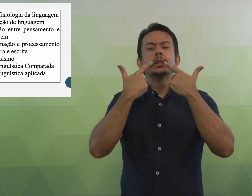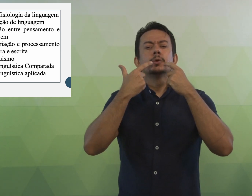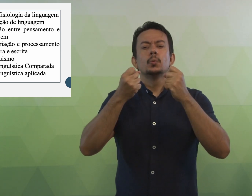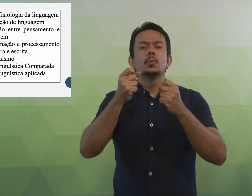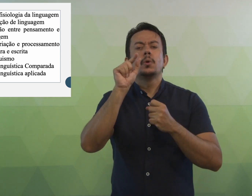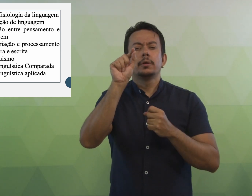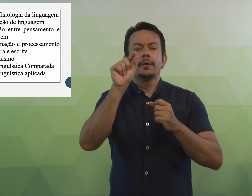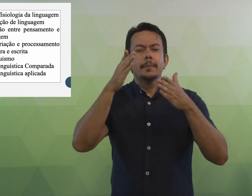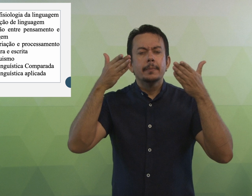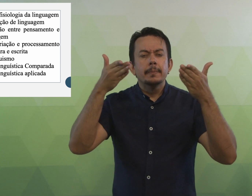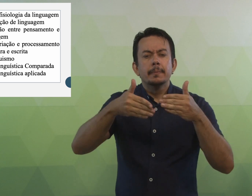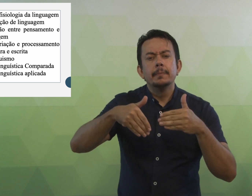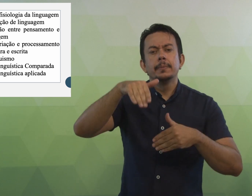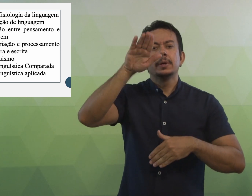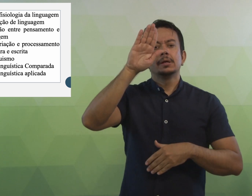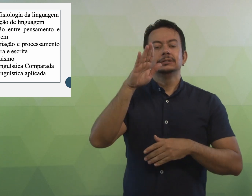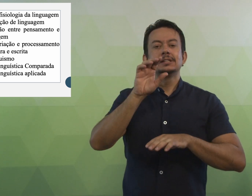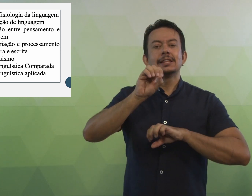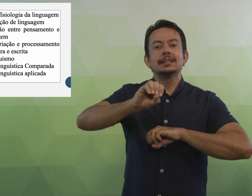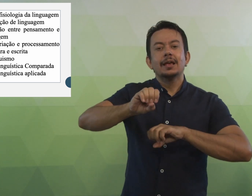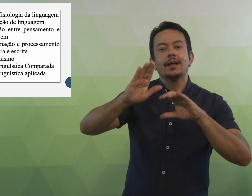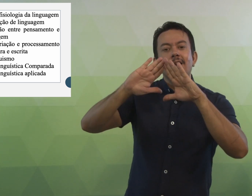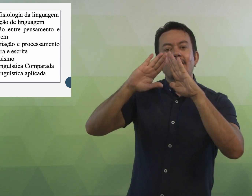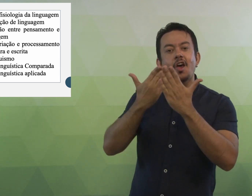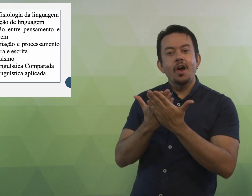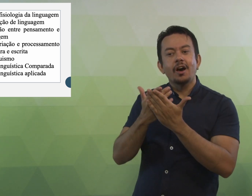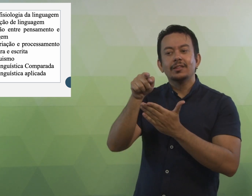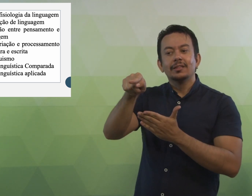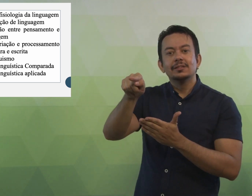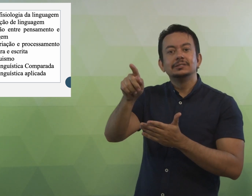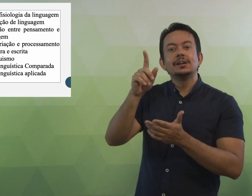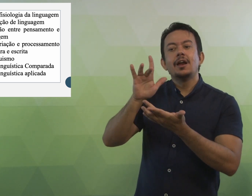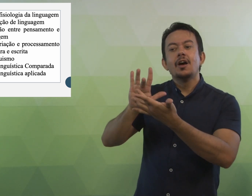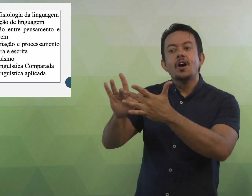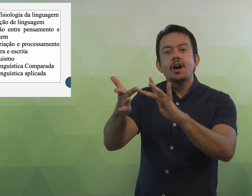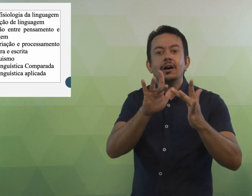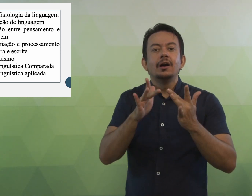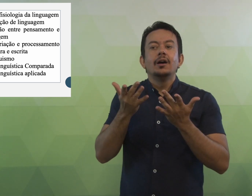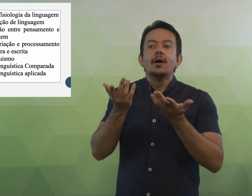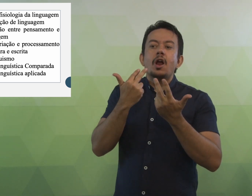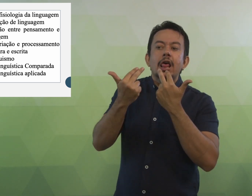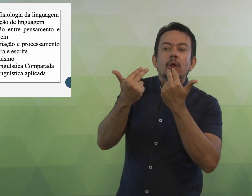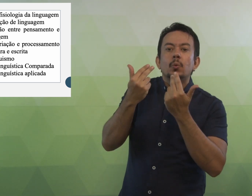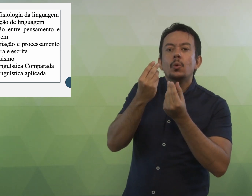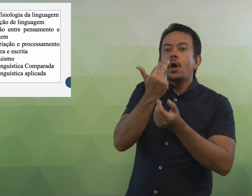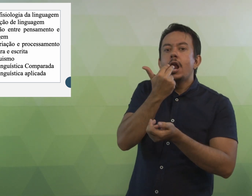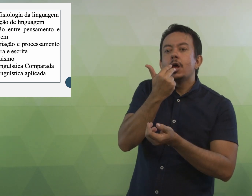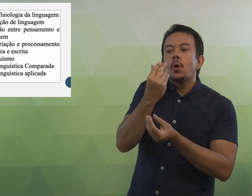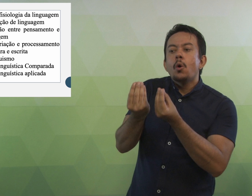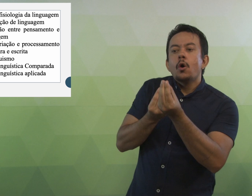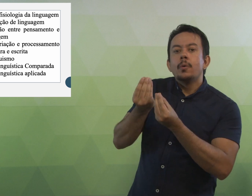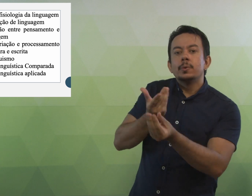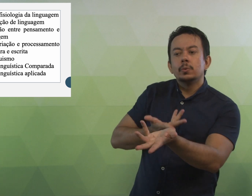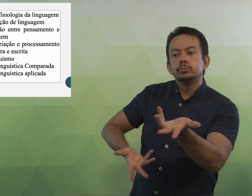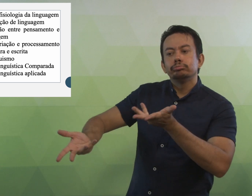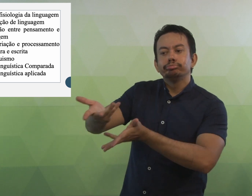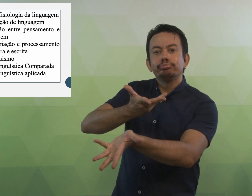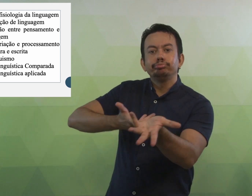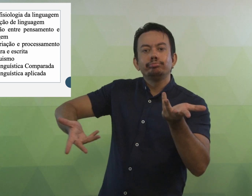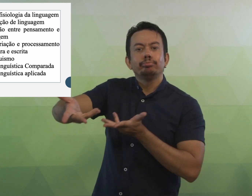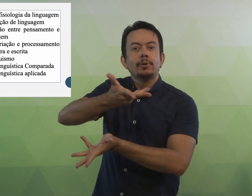E o sétimo é psicolinguística aplicada, que é a que é trabalhada na escola,